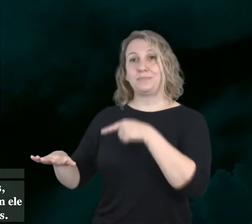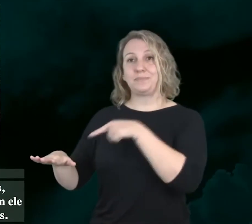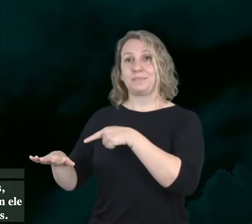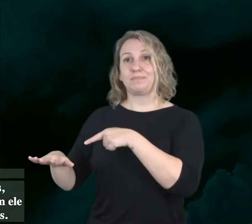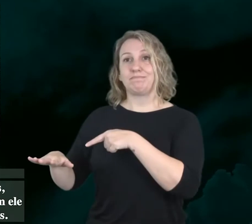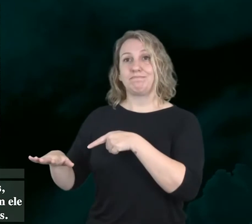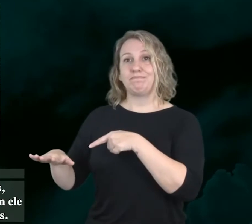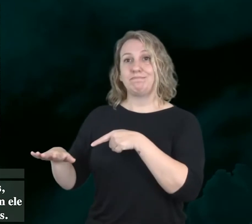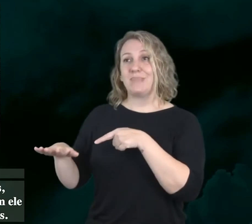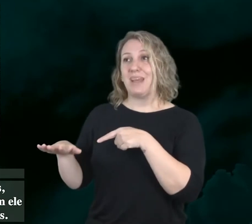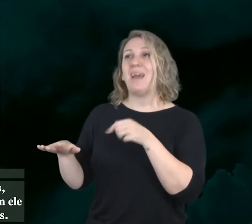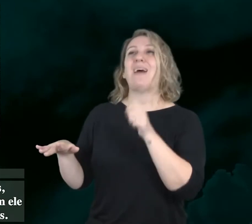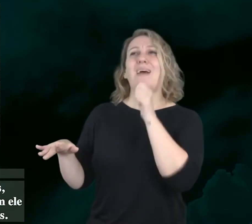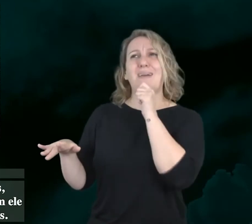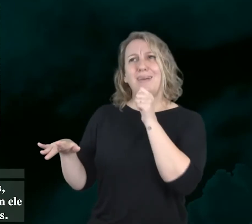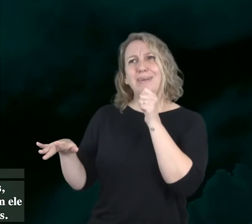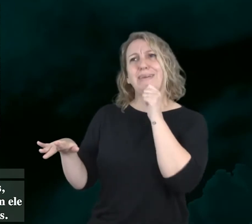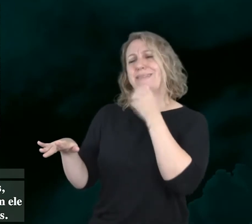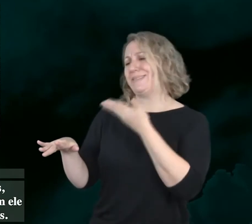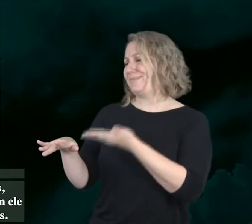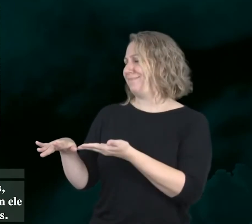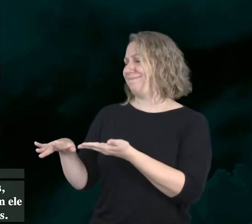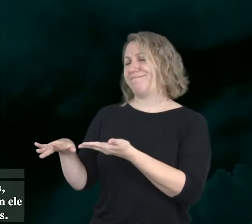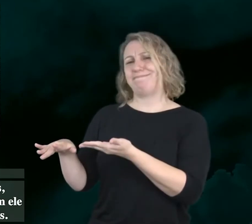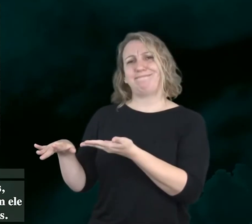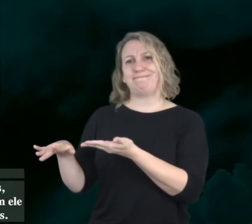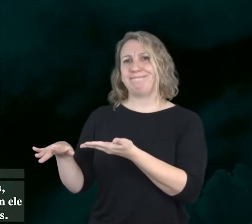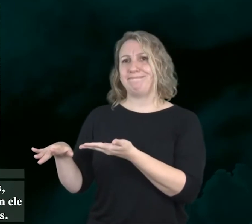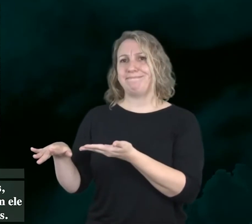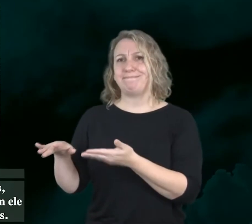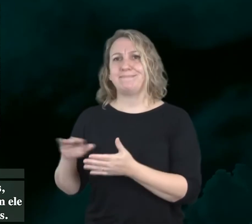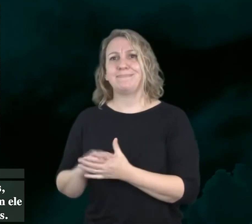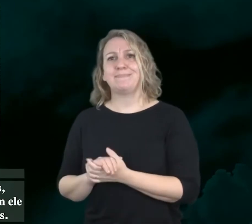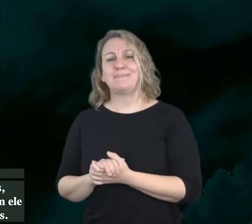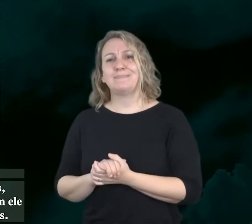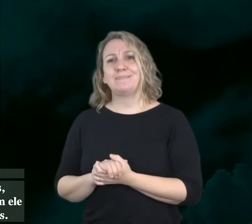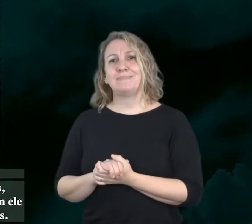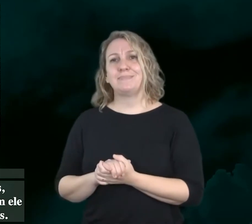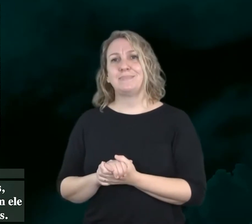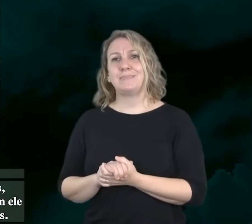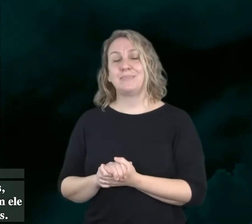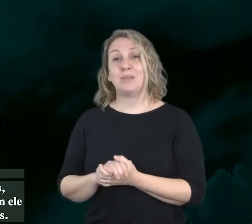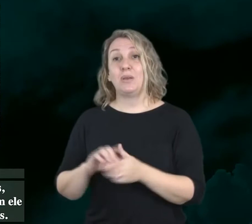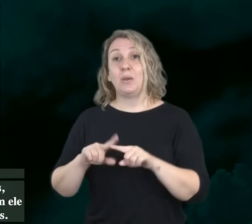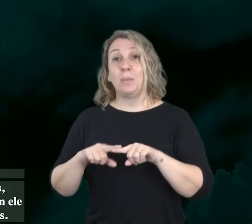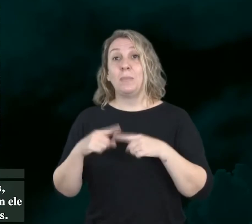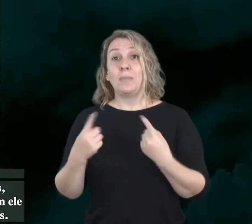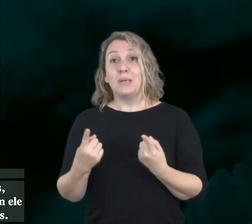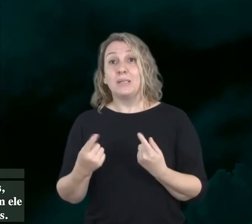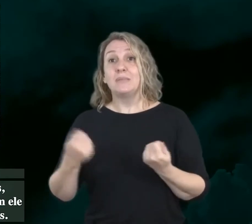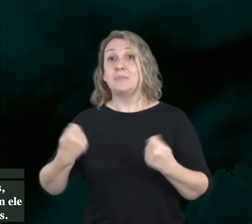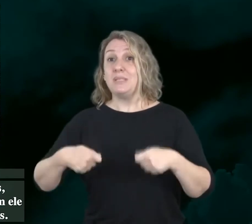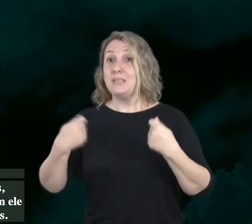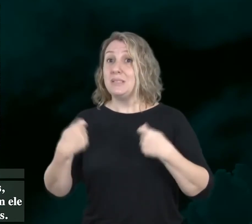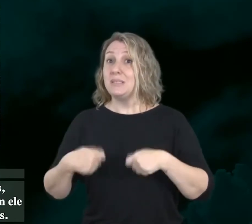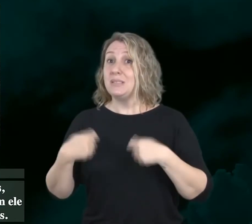filhos teknon, filhos ainda criança. Mas nós precisamos continuar